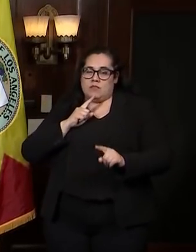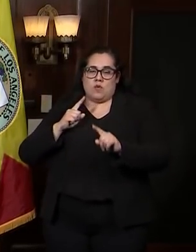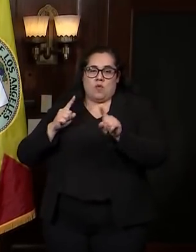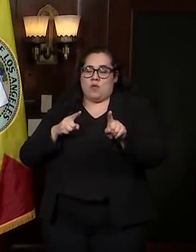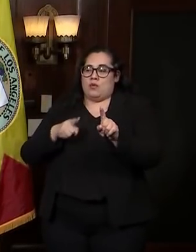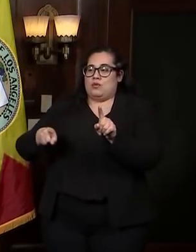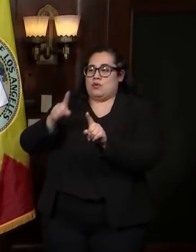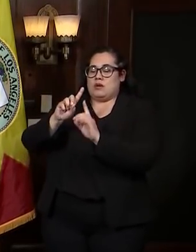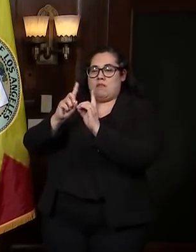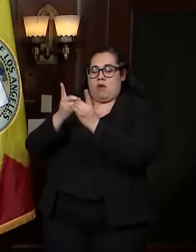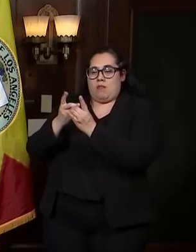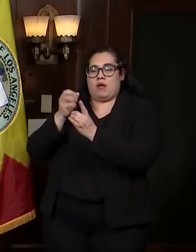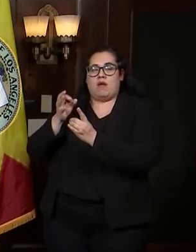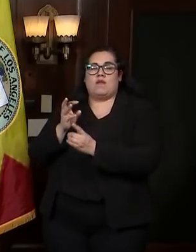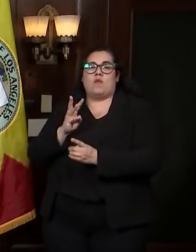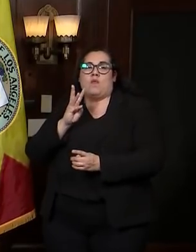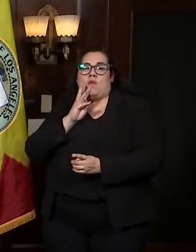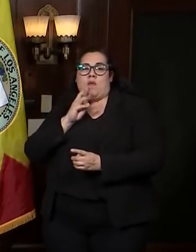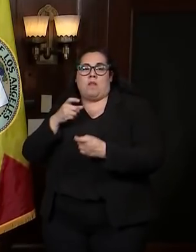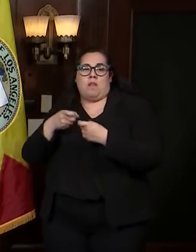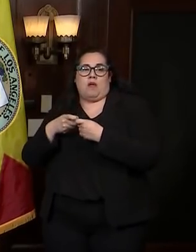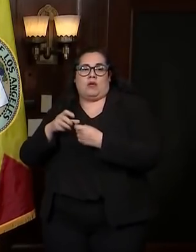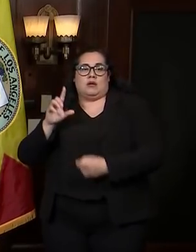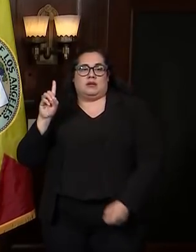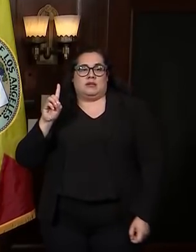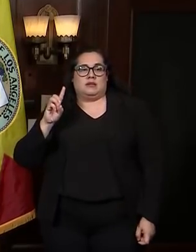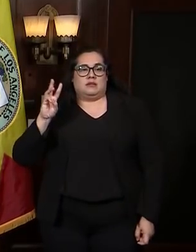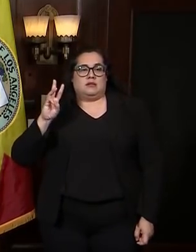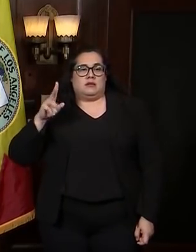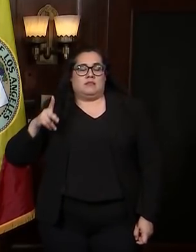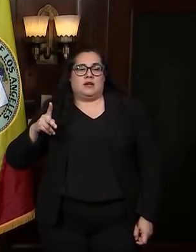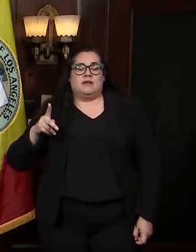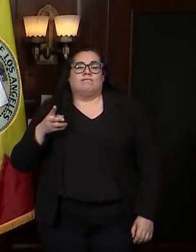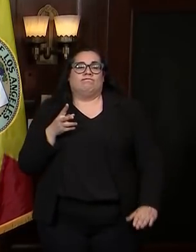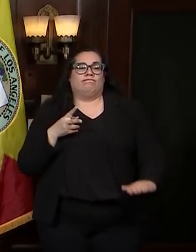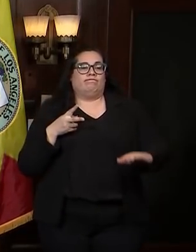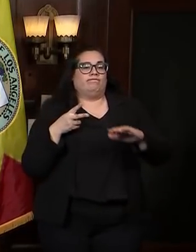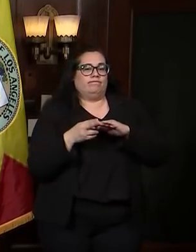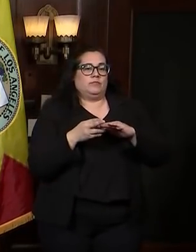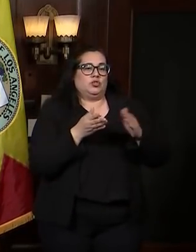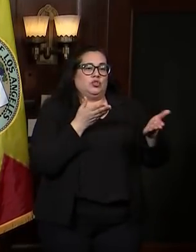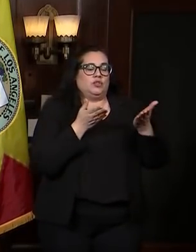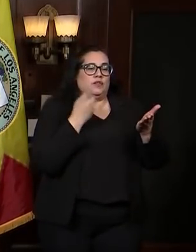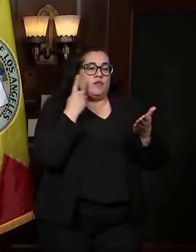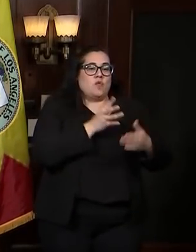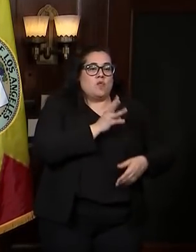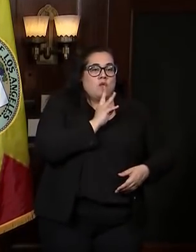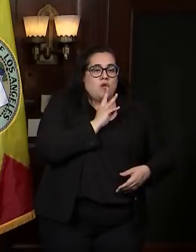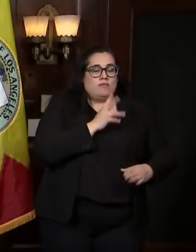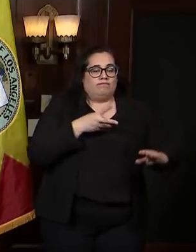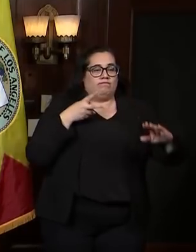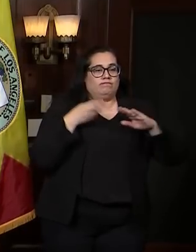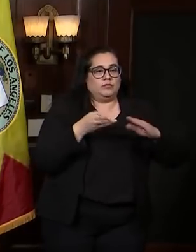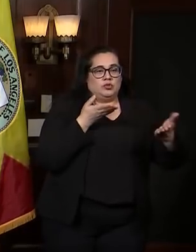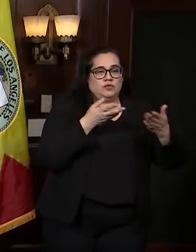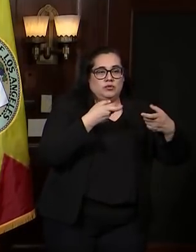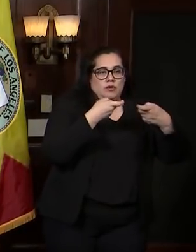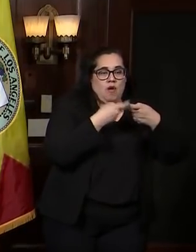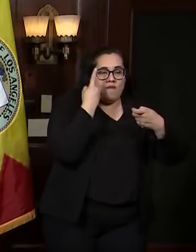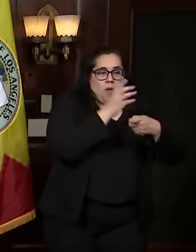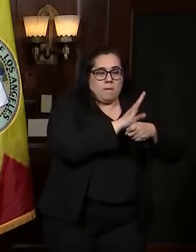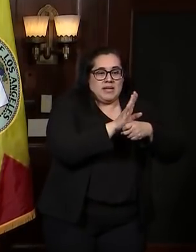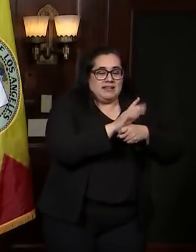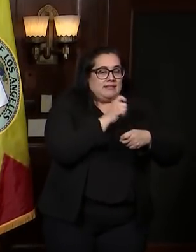al Departamento de Agua y Energía a que desconecte los servicios de agua y energía para empresas